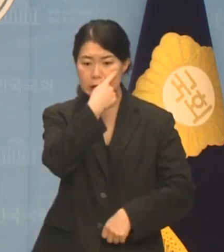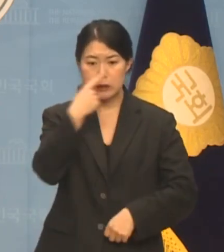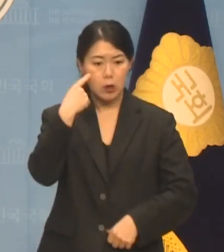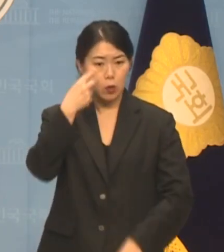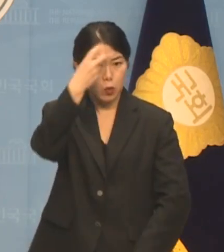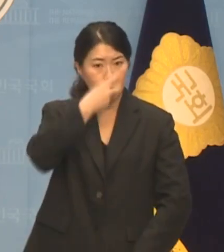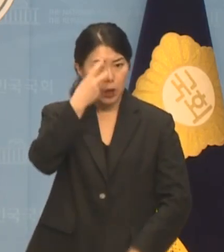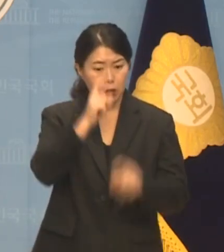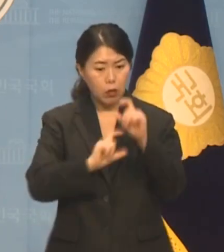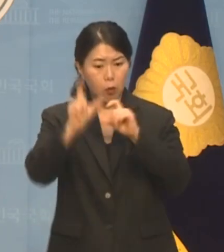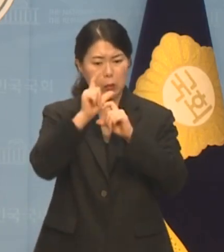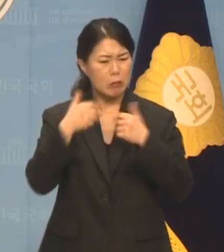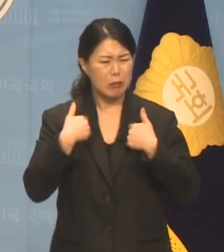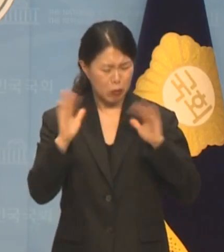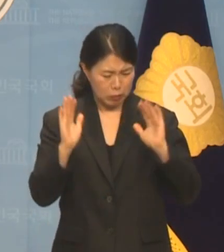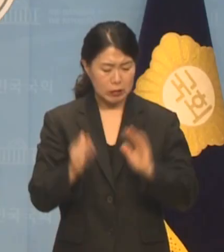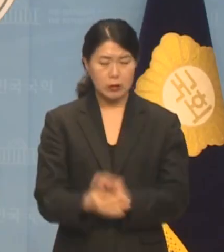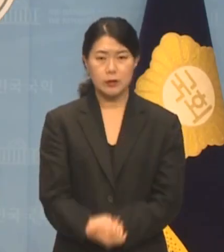증거조사가 필요 없습니다.